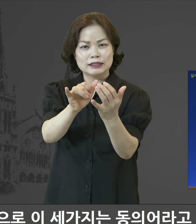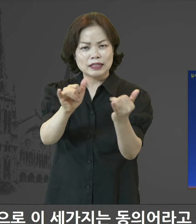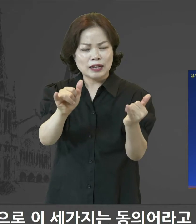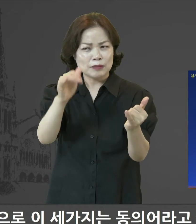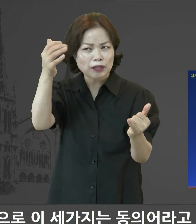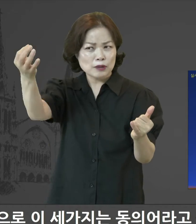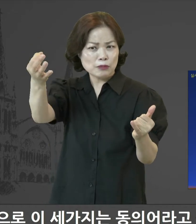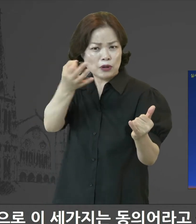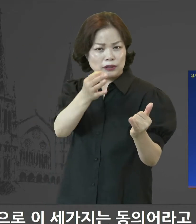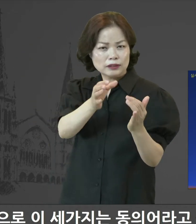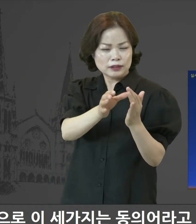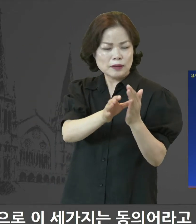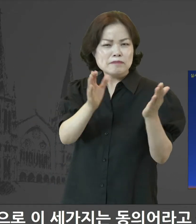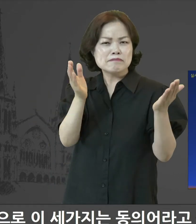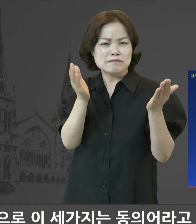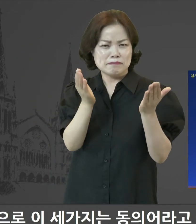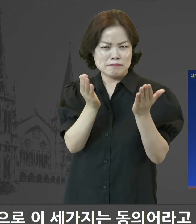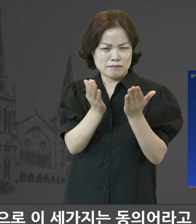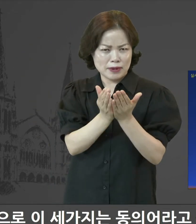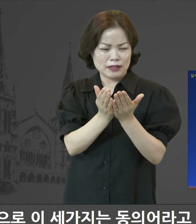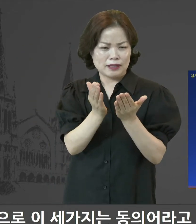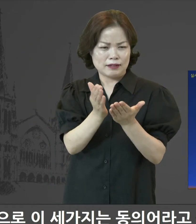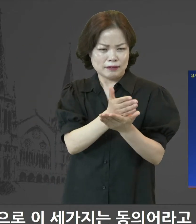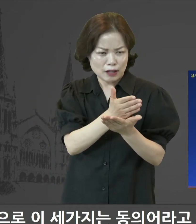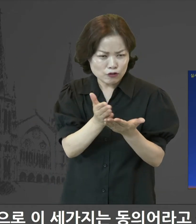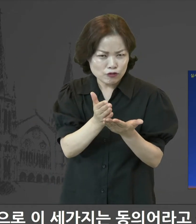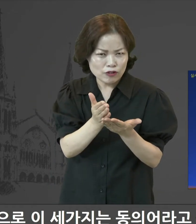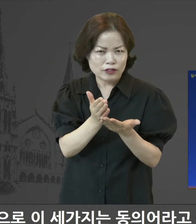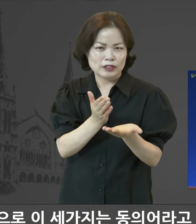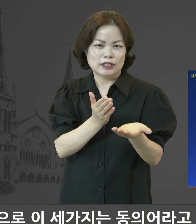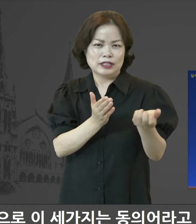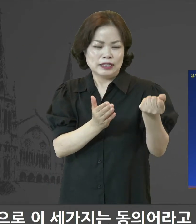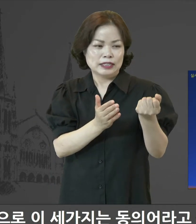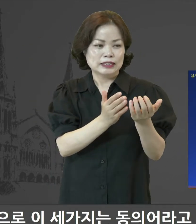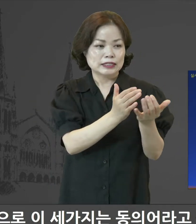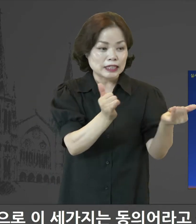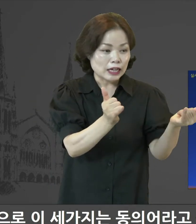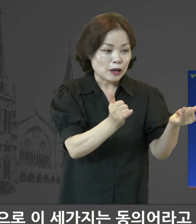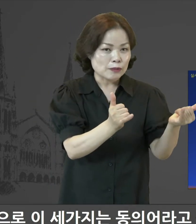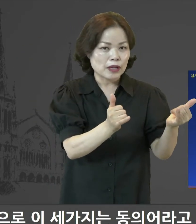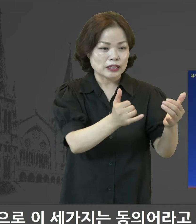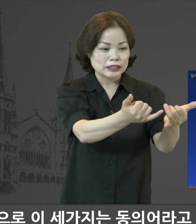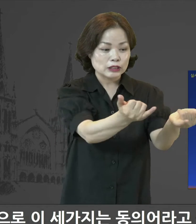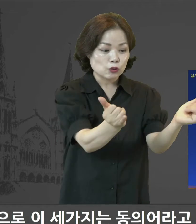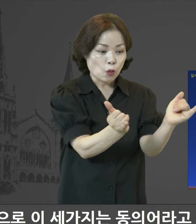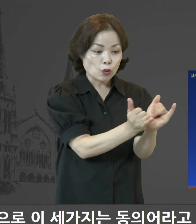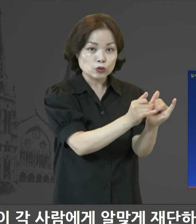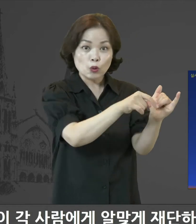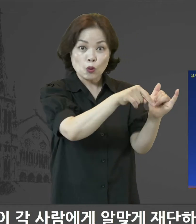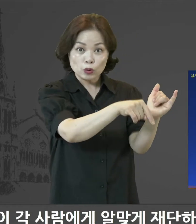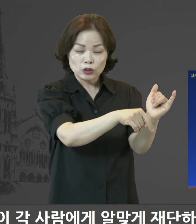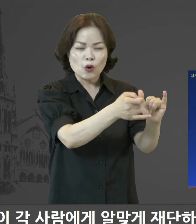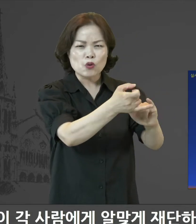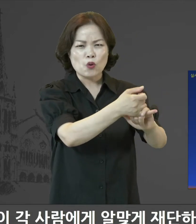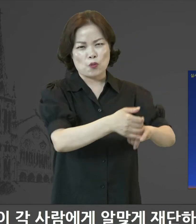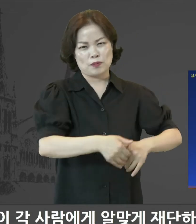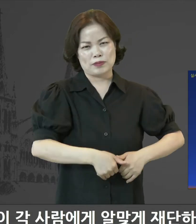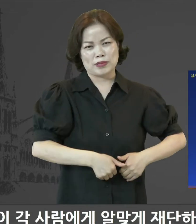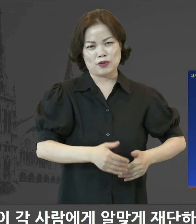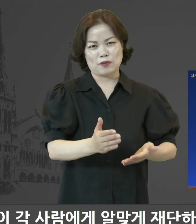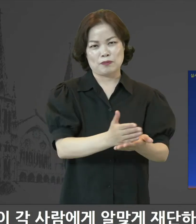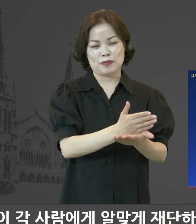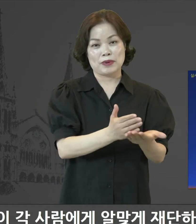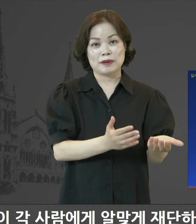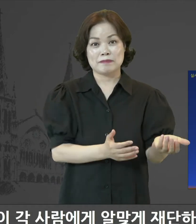때 알맞게 재단을 해서 그 사람과 그 사람이 속한 공동체에 꼭 필요한